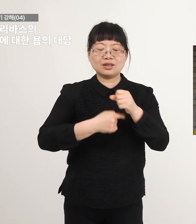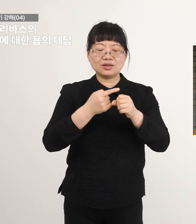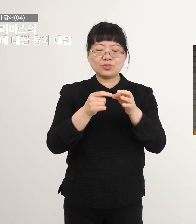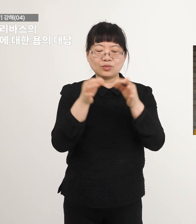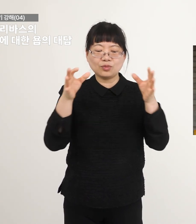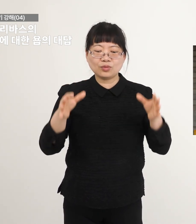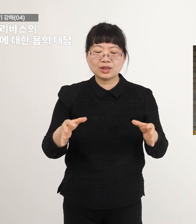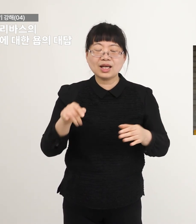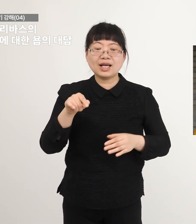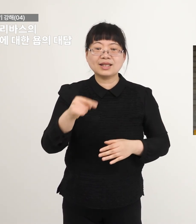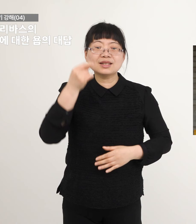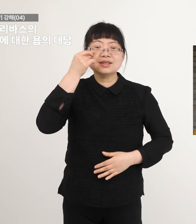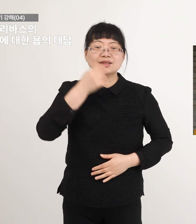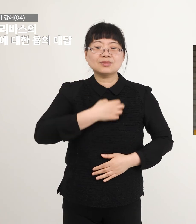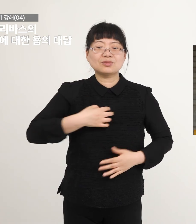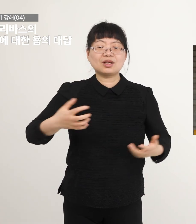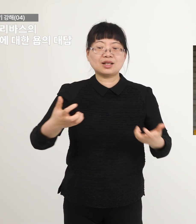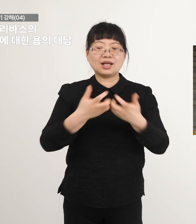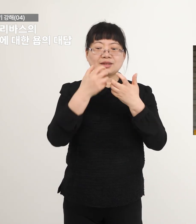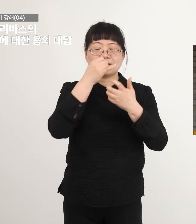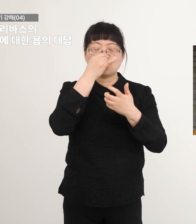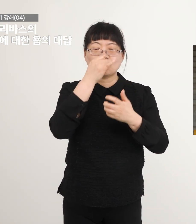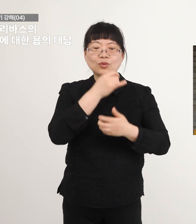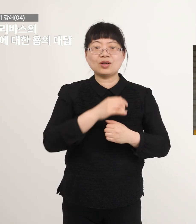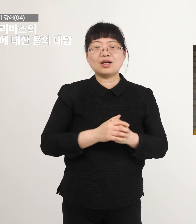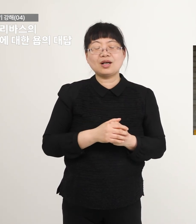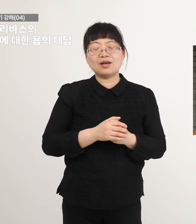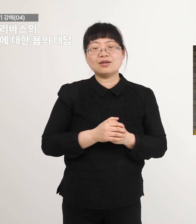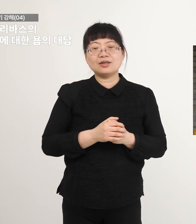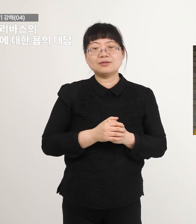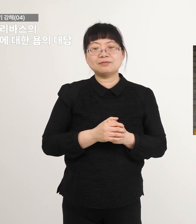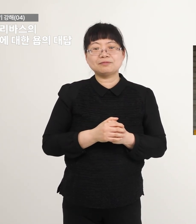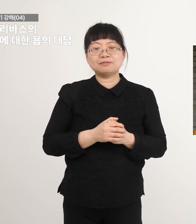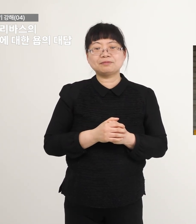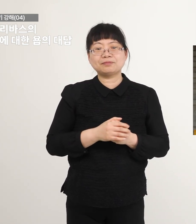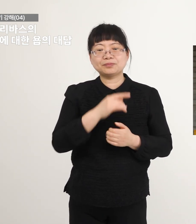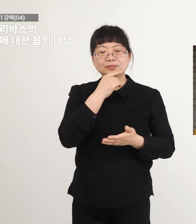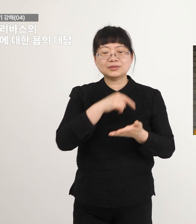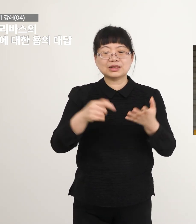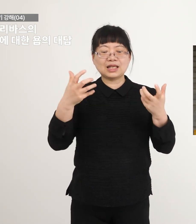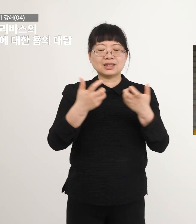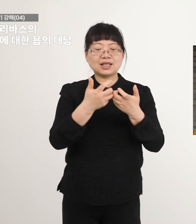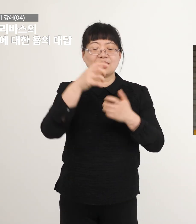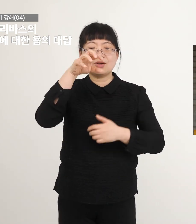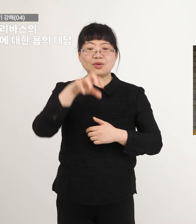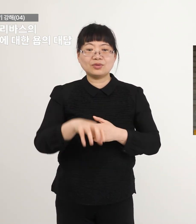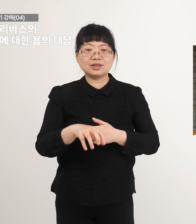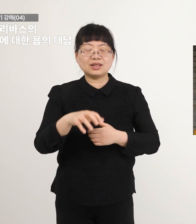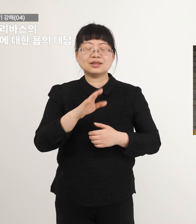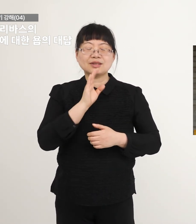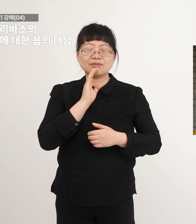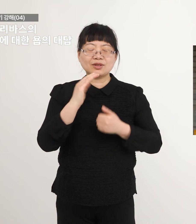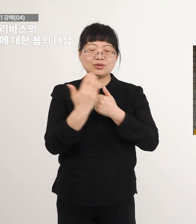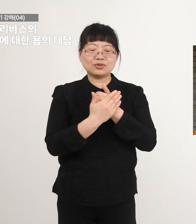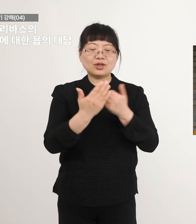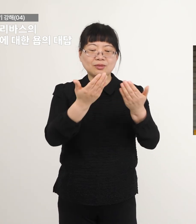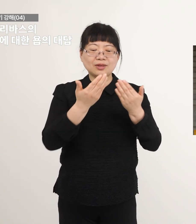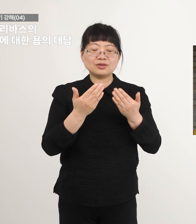이 슬픔이 가득하고 재난이 가득한 세상에 참된 위로를 찾는 수많은